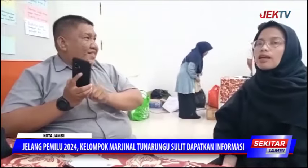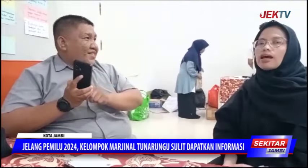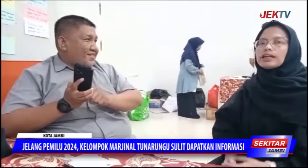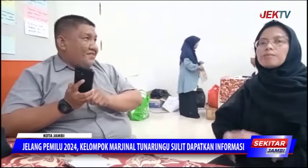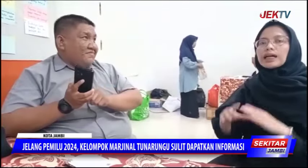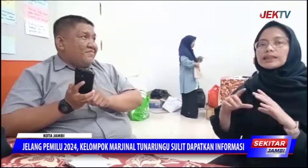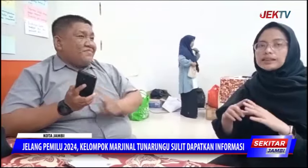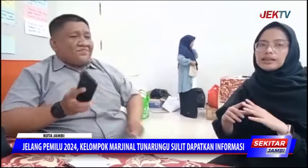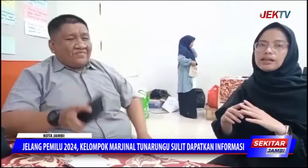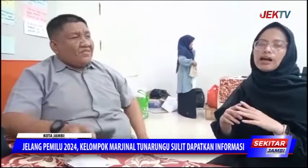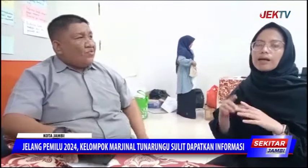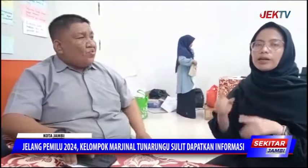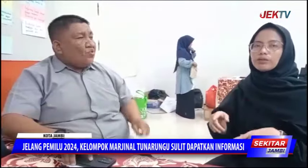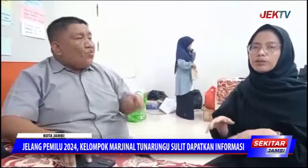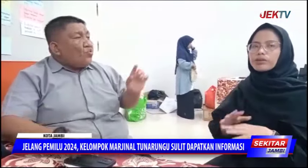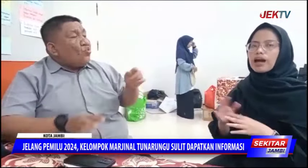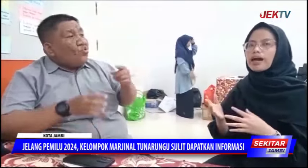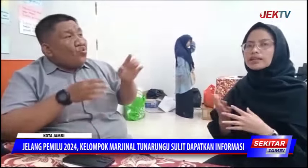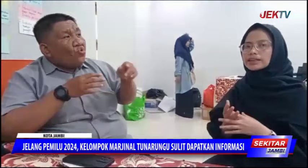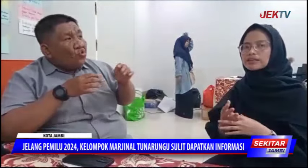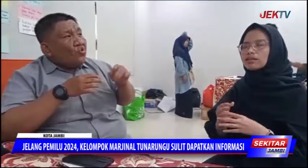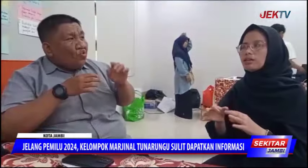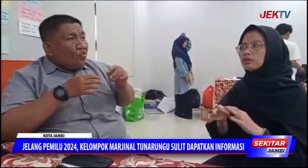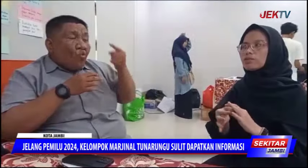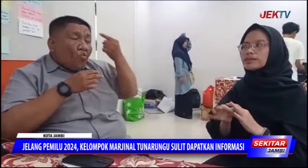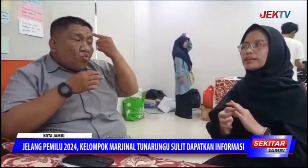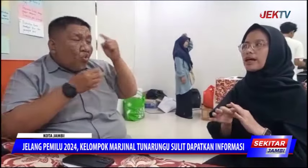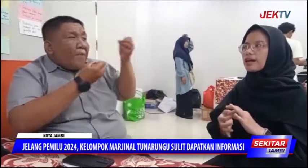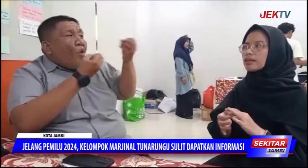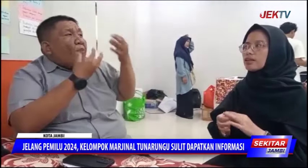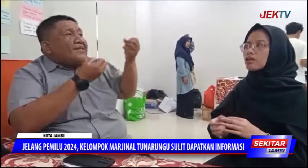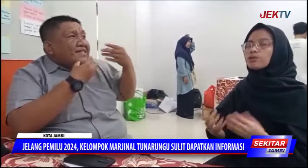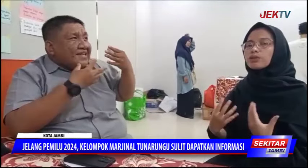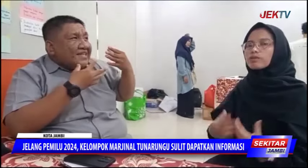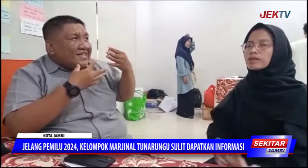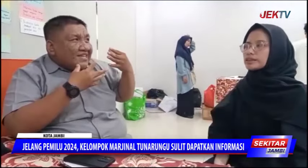Nah, di aplikasi KPU itu nggak ada akses juru bahasa isyarat. Itu informasi